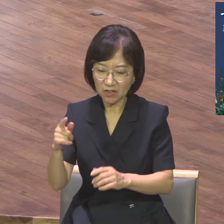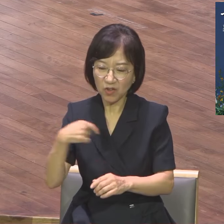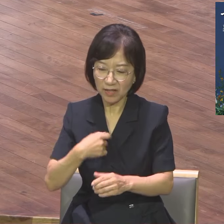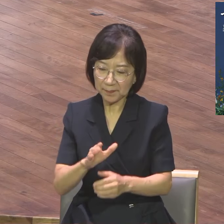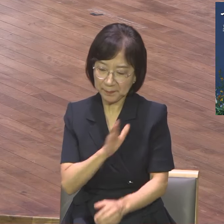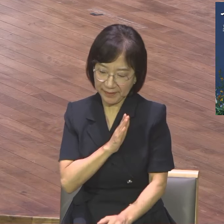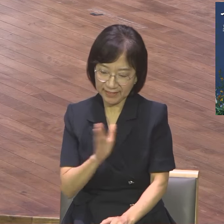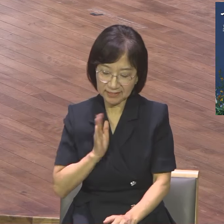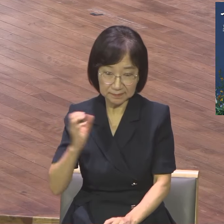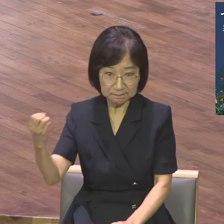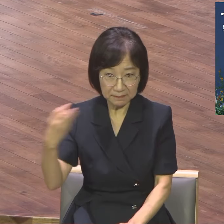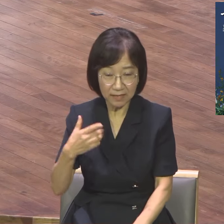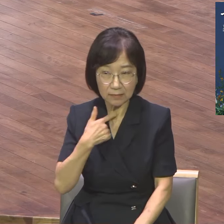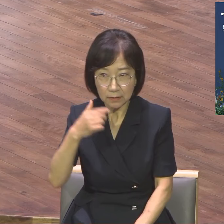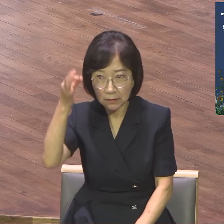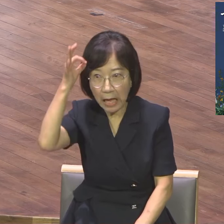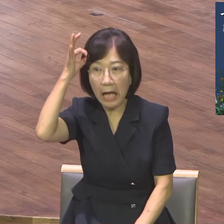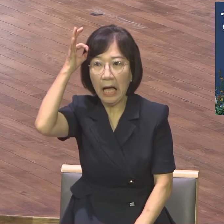철저하게